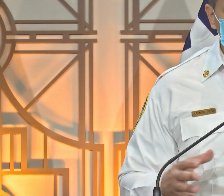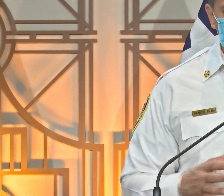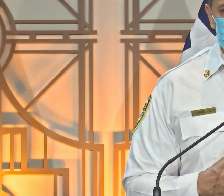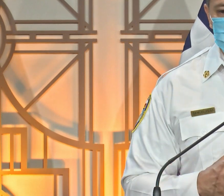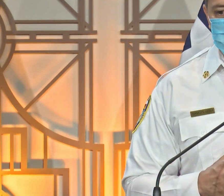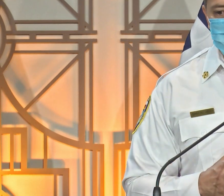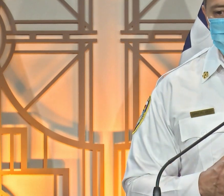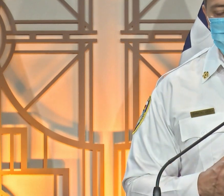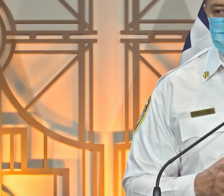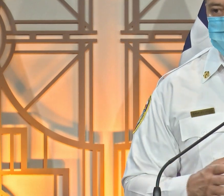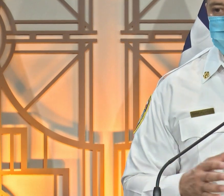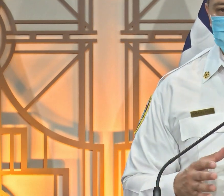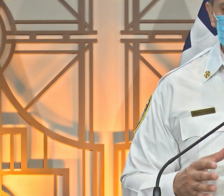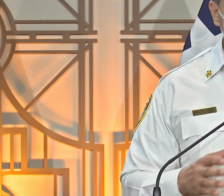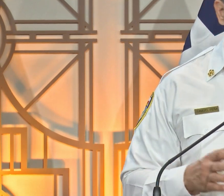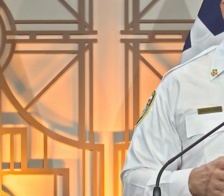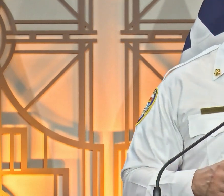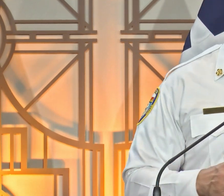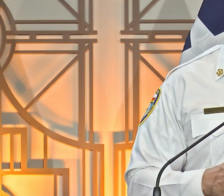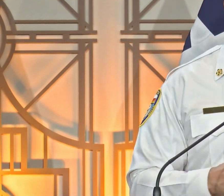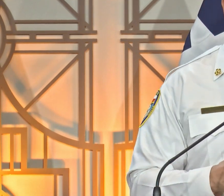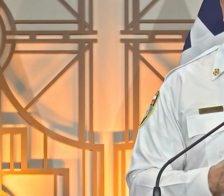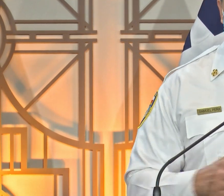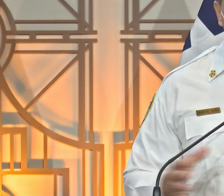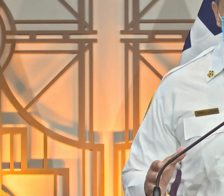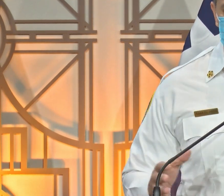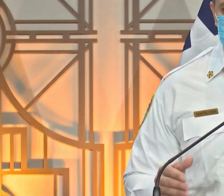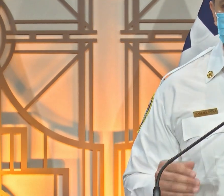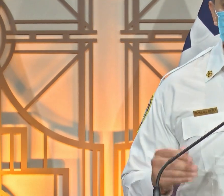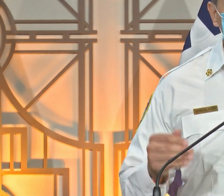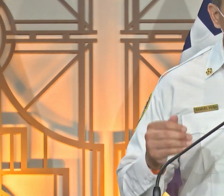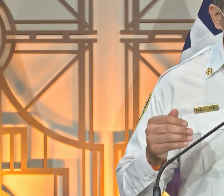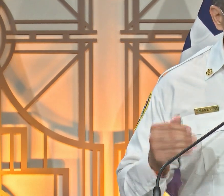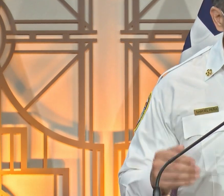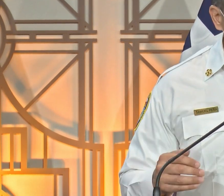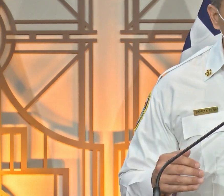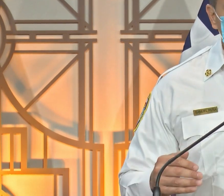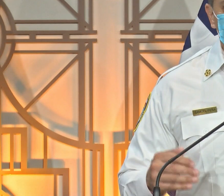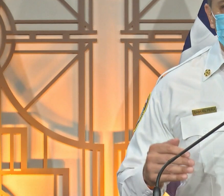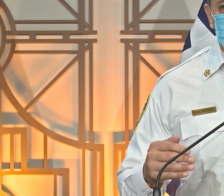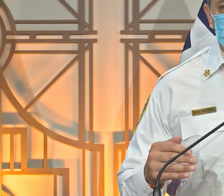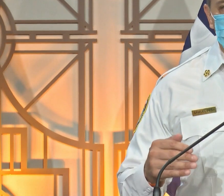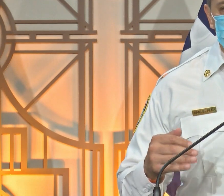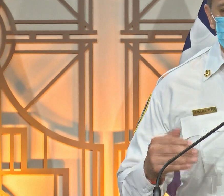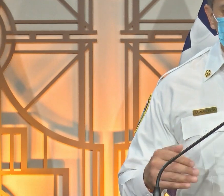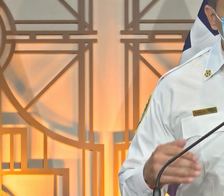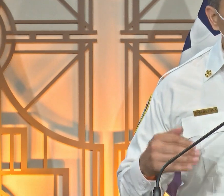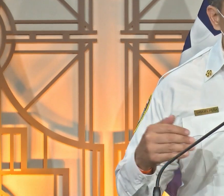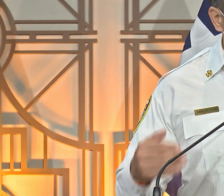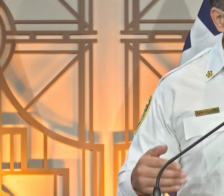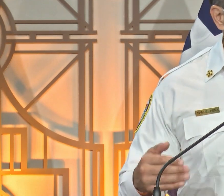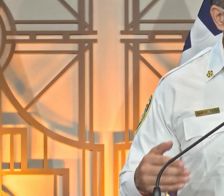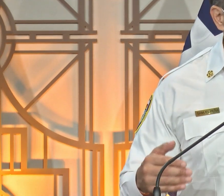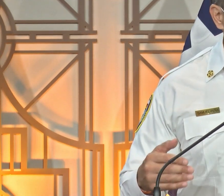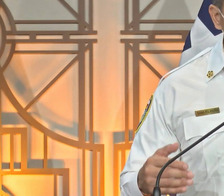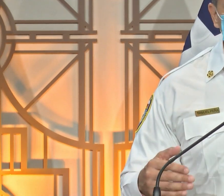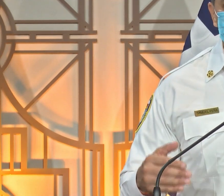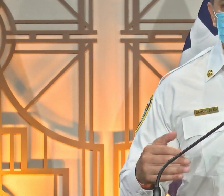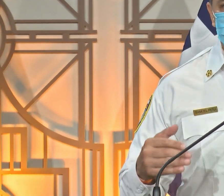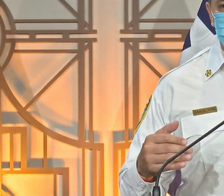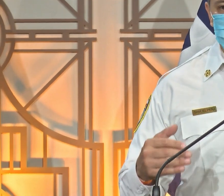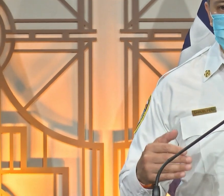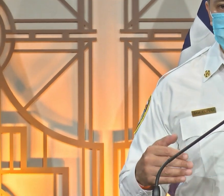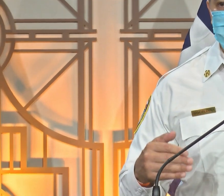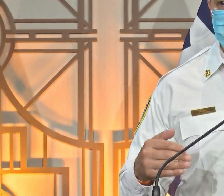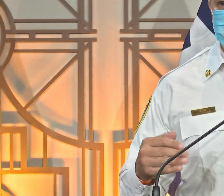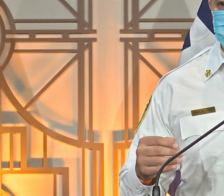van a preguntar preguntas acerca de su estatus migratorio, nada de eso. Es importante que nosotros acudamos a estos centros